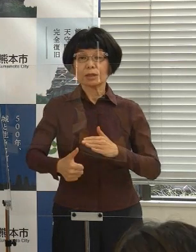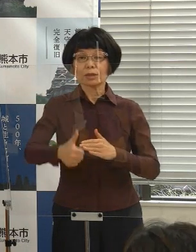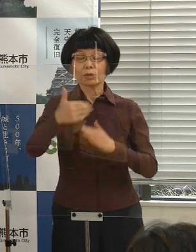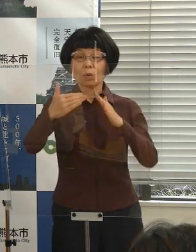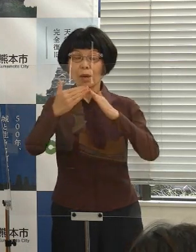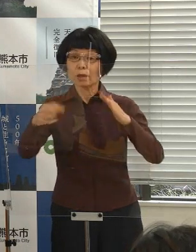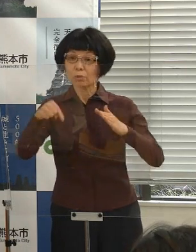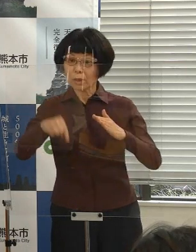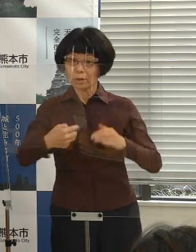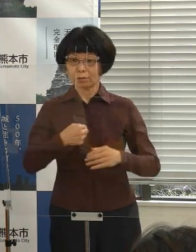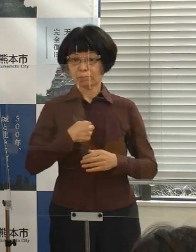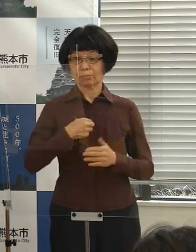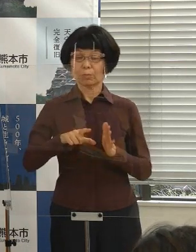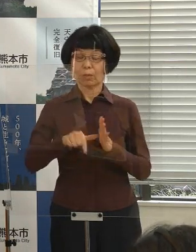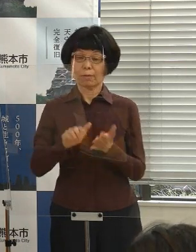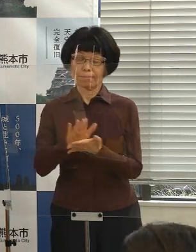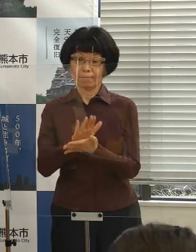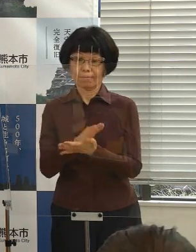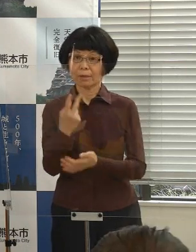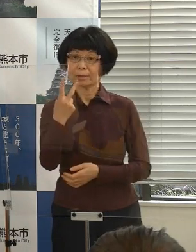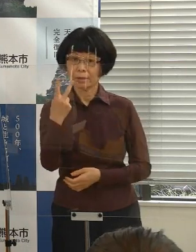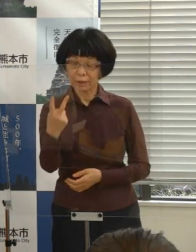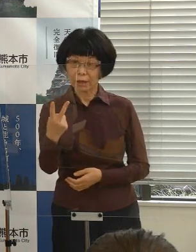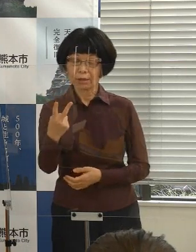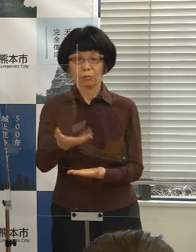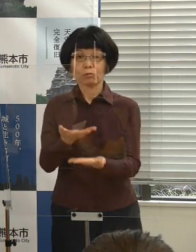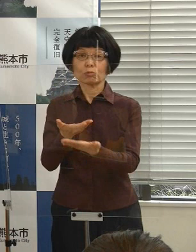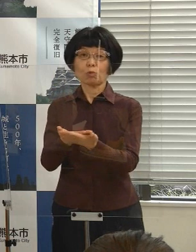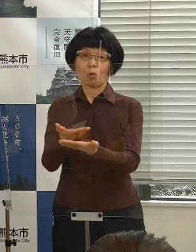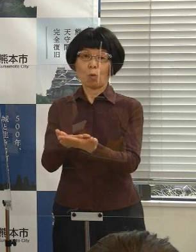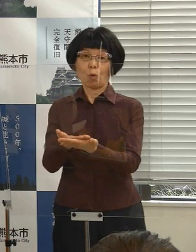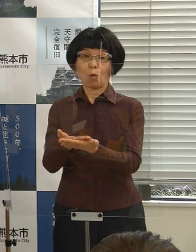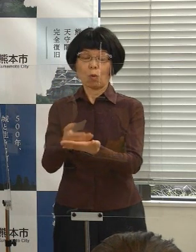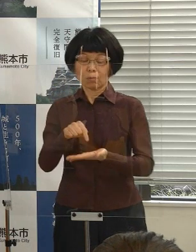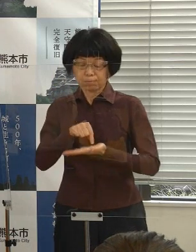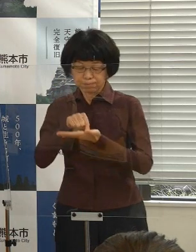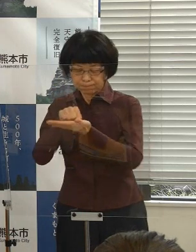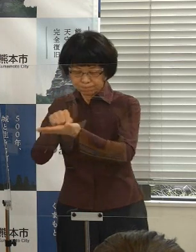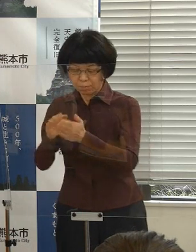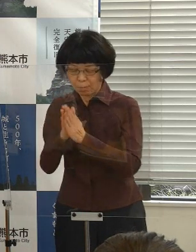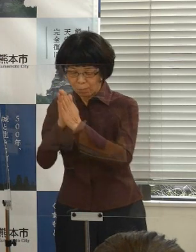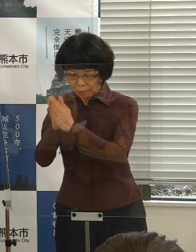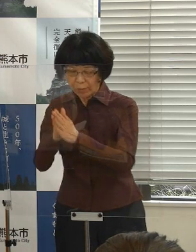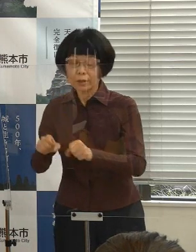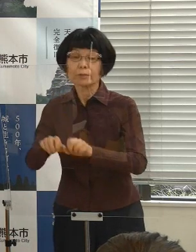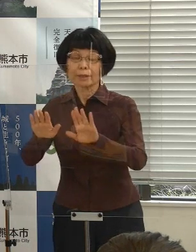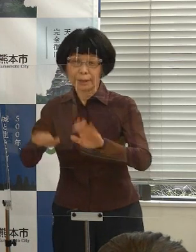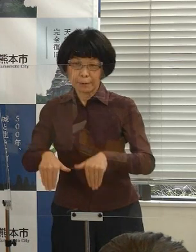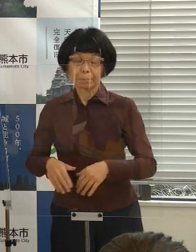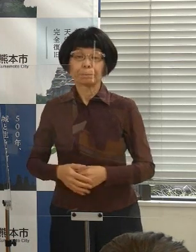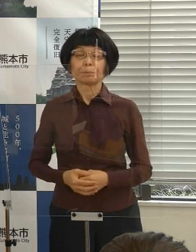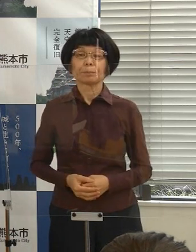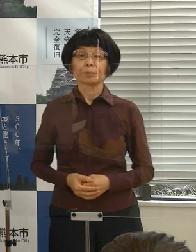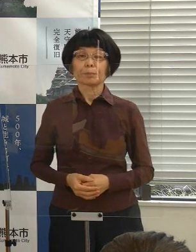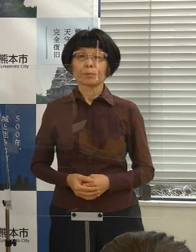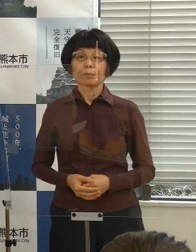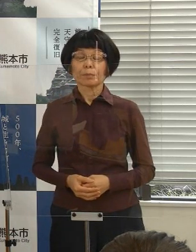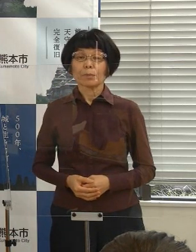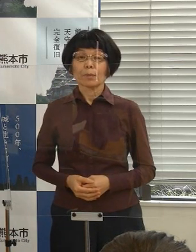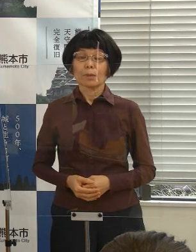ね、これまで、要望を要請をですねさせていただいております。これは非常